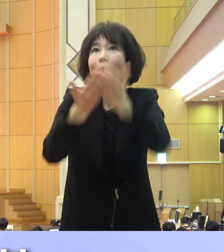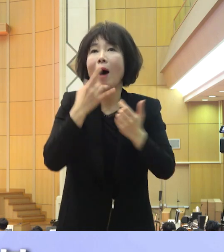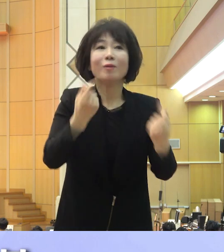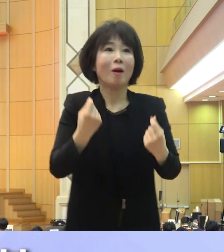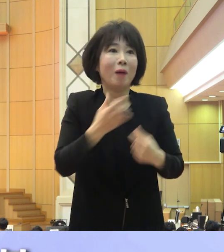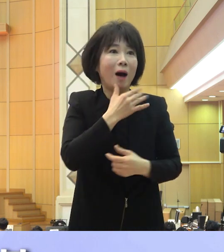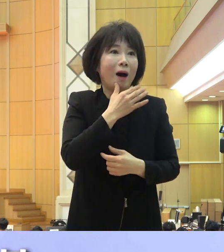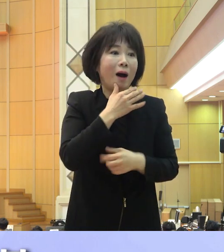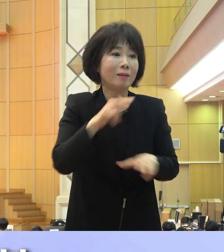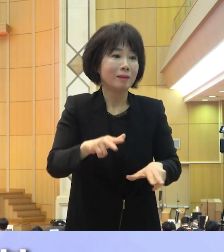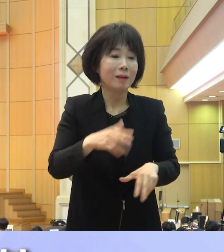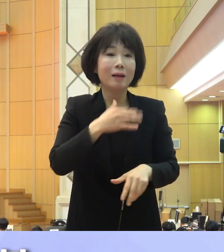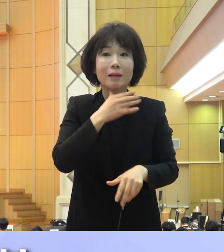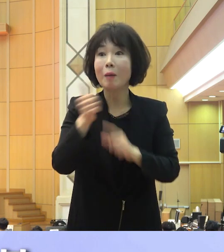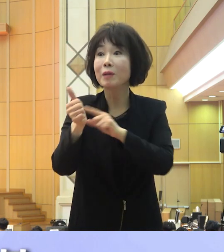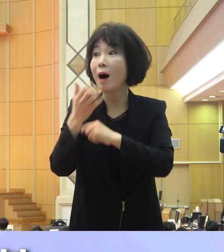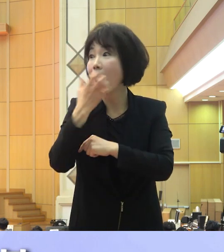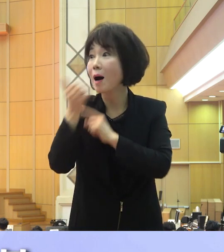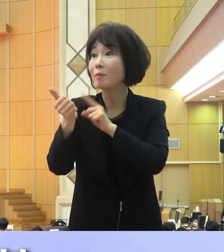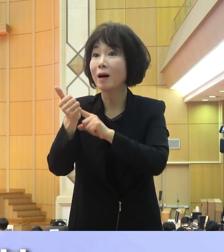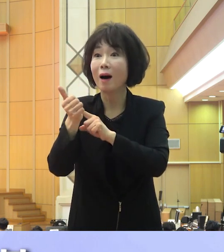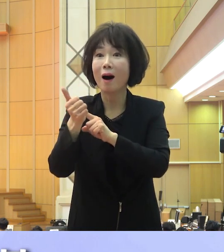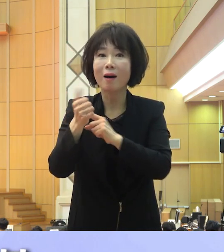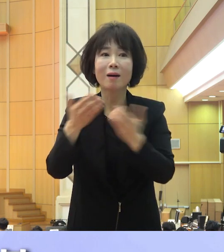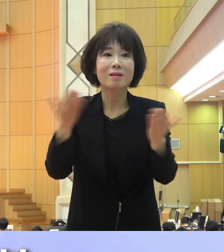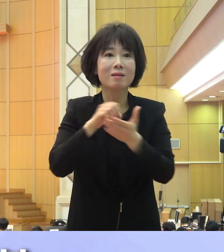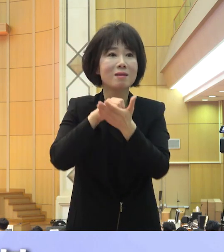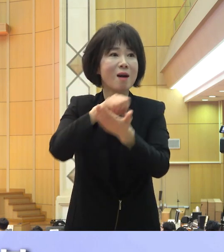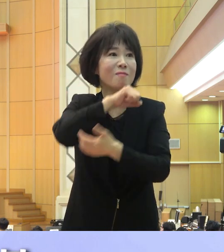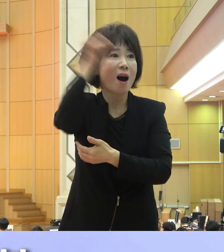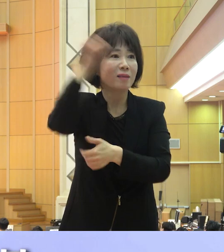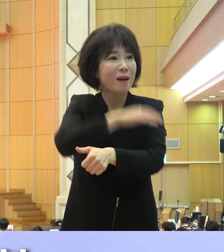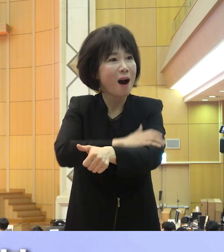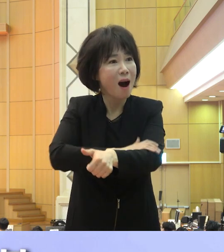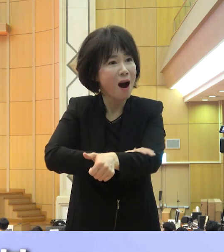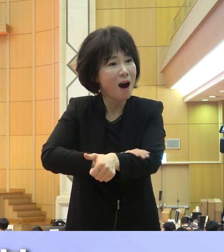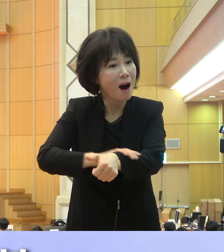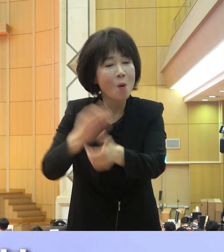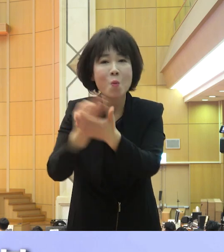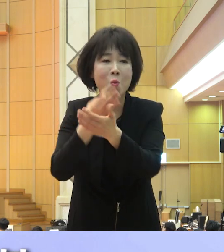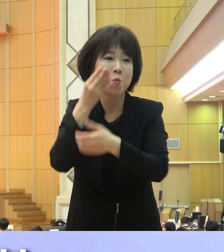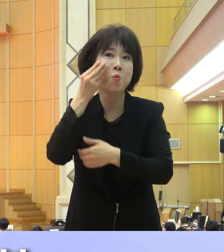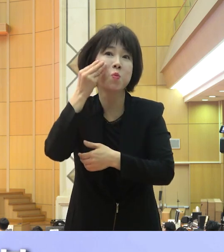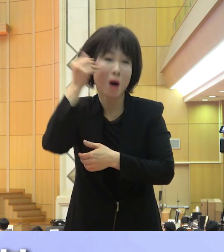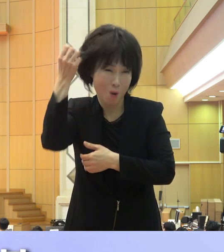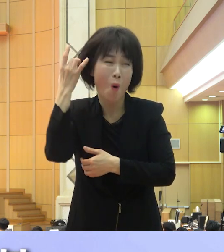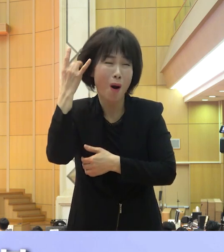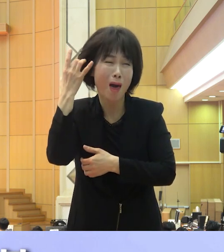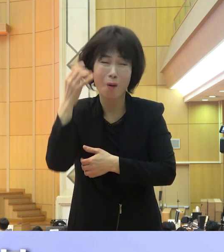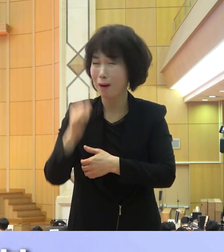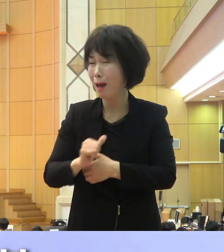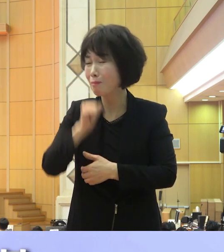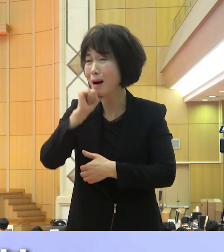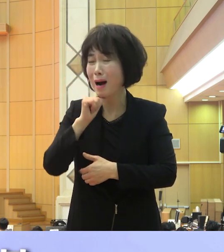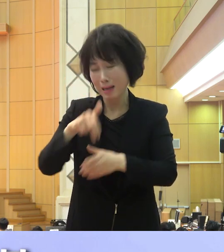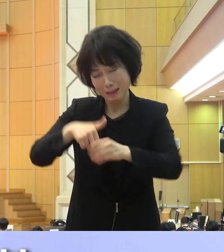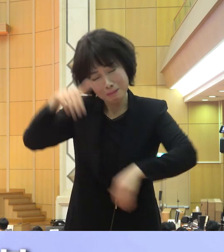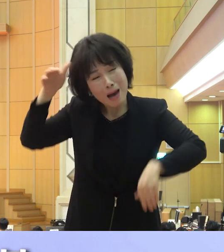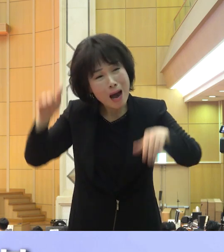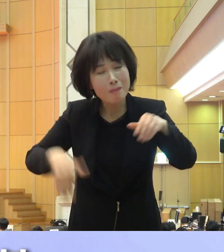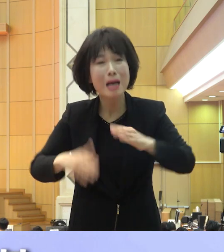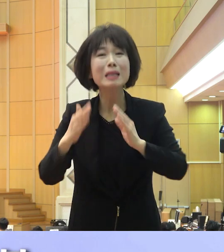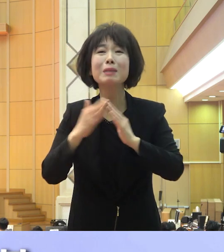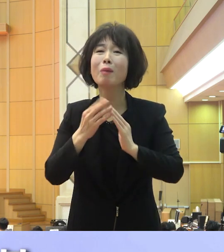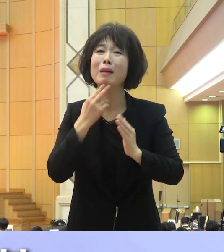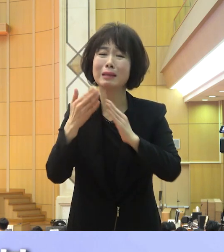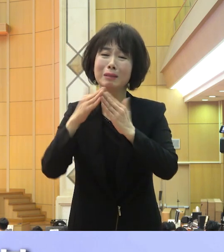지금까지 그렇게 하다가 이제 나이가 되니까 정년 되고, 그때 저 산동네에서 진짜 월세 살았던, 보증금도 없이 월세